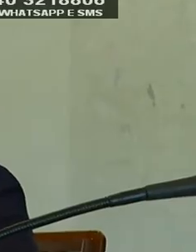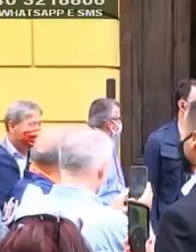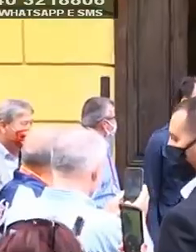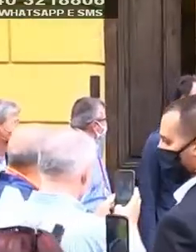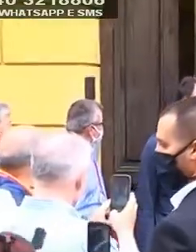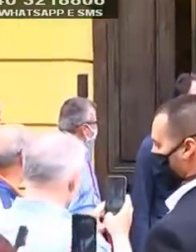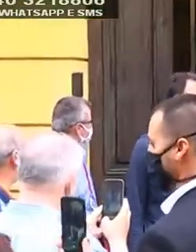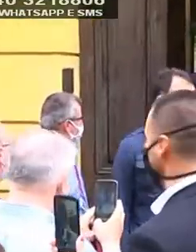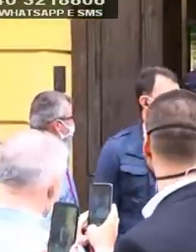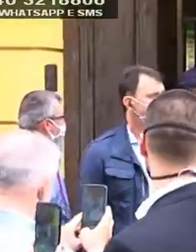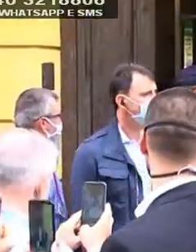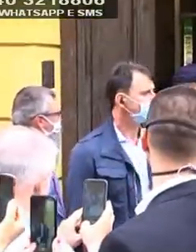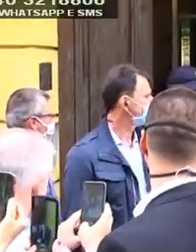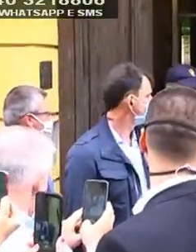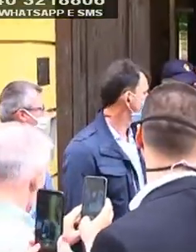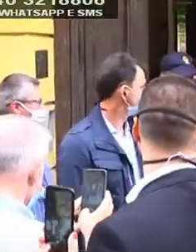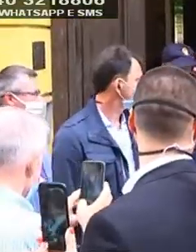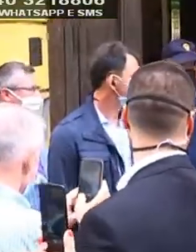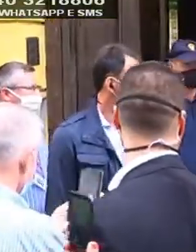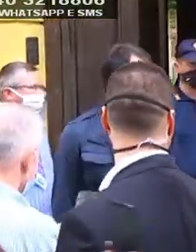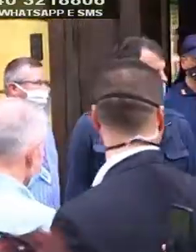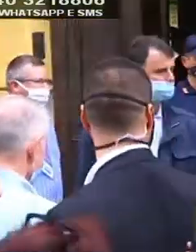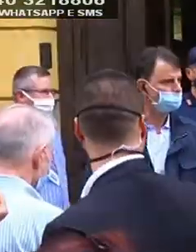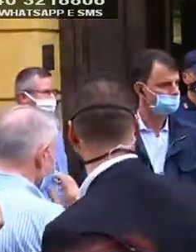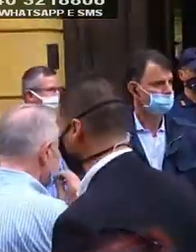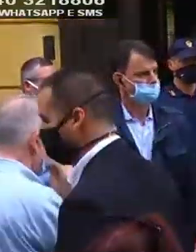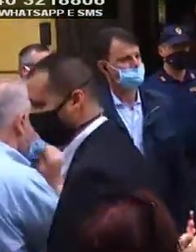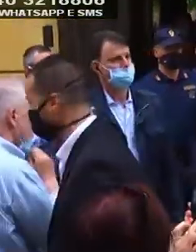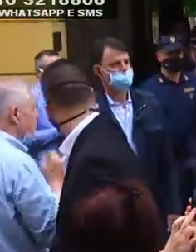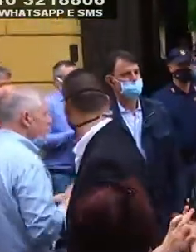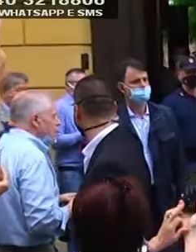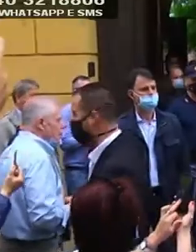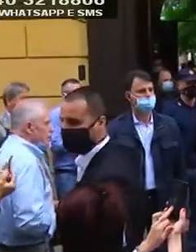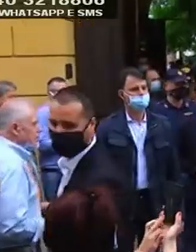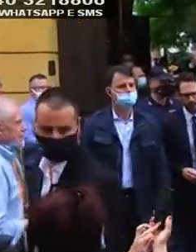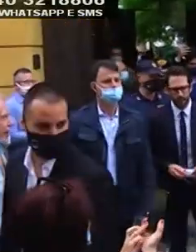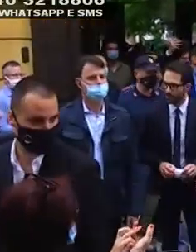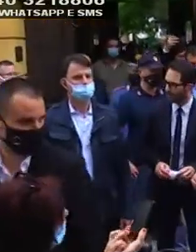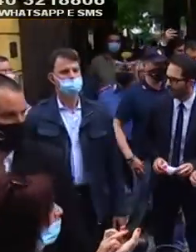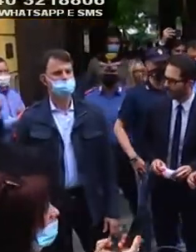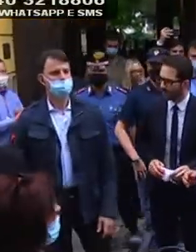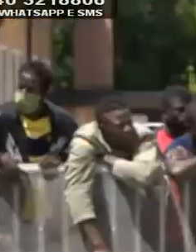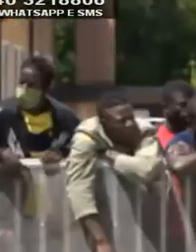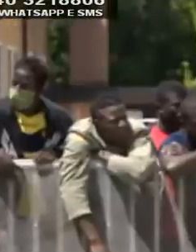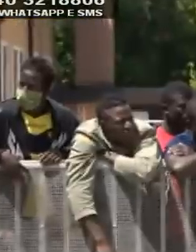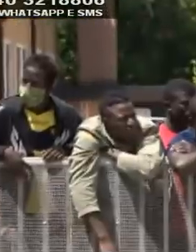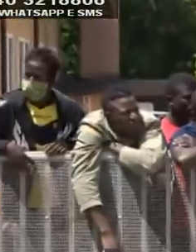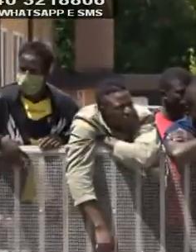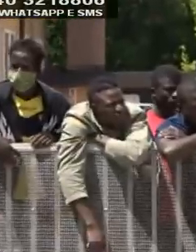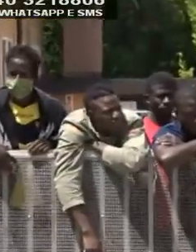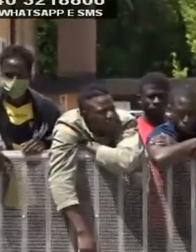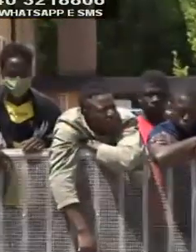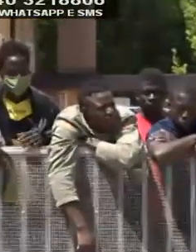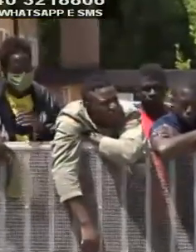ore. Quando eravamo al governo, continua il segretario della Lega, abbiamo svuotato il centro d'accoglienza più grande d'Italia, quello di Mineo. Caserma